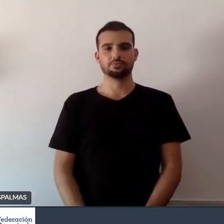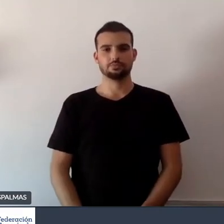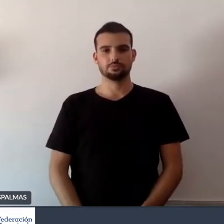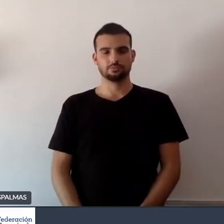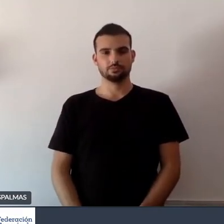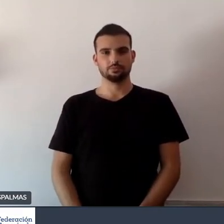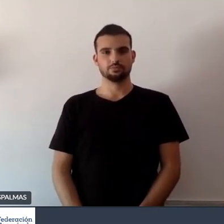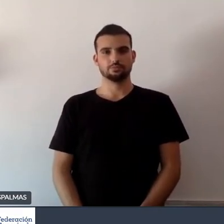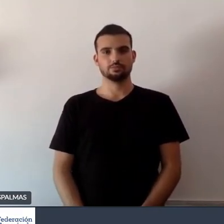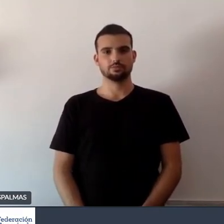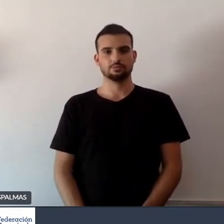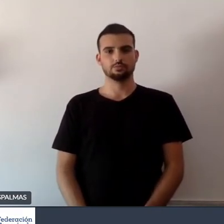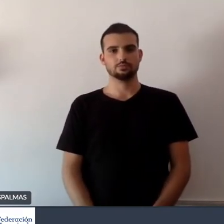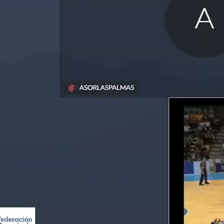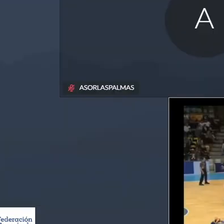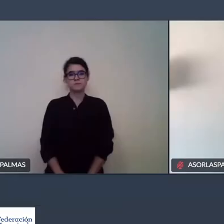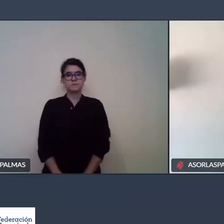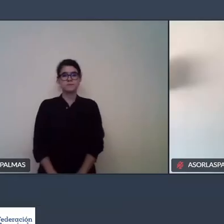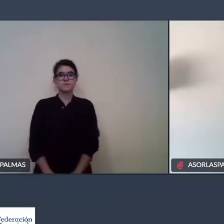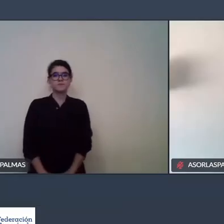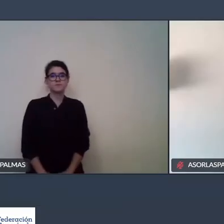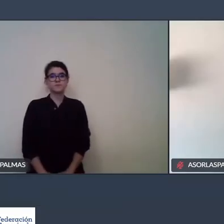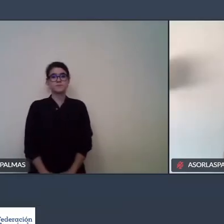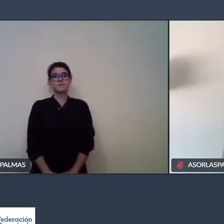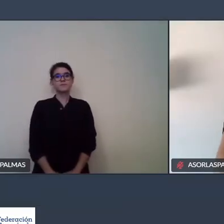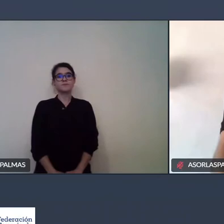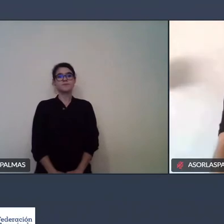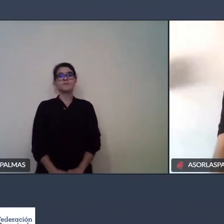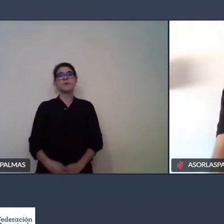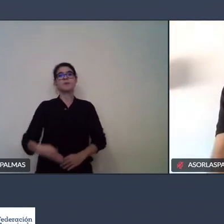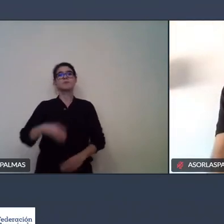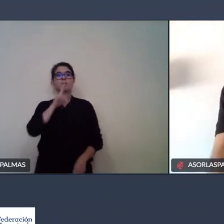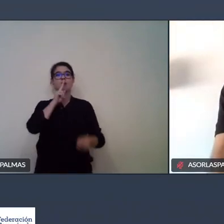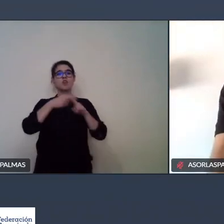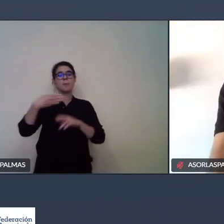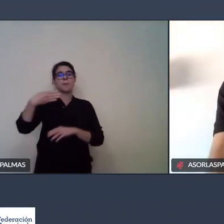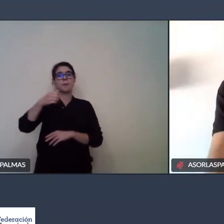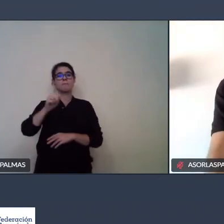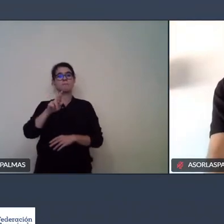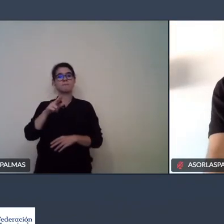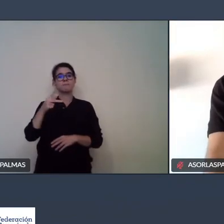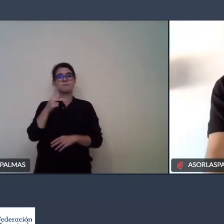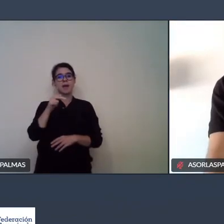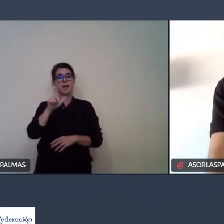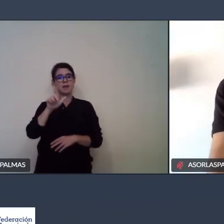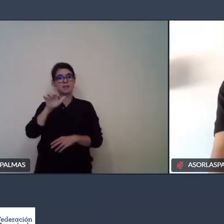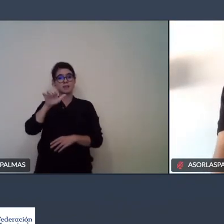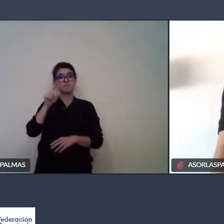o el Barkley, que se llama, que es el posteo reculando desde una posición exterior hasta poste bajo. Aquí tenemos